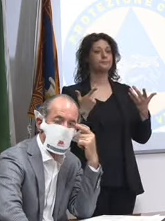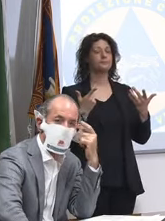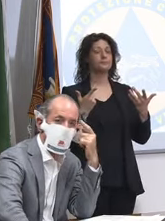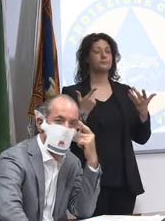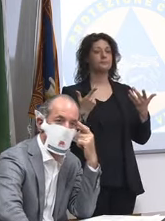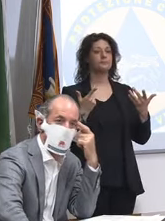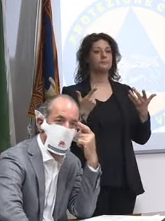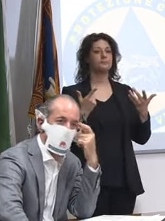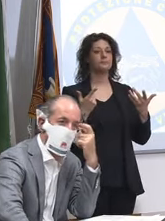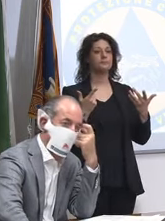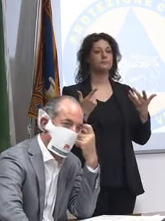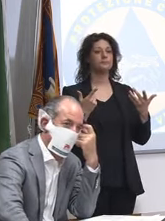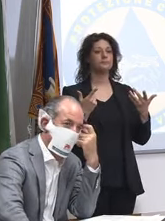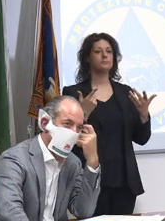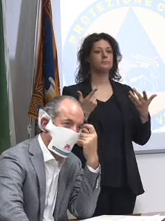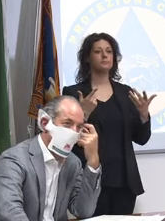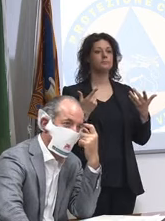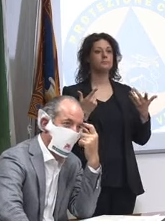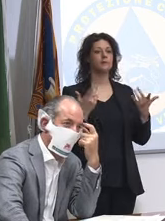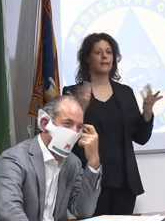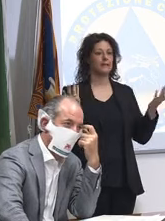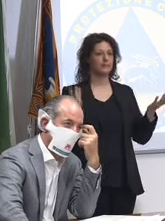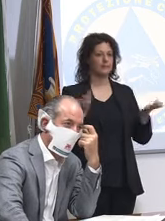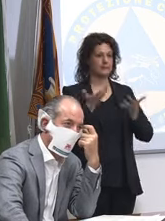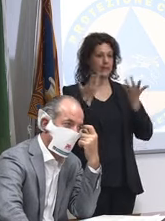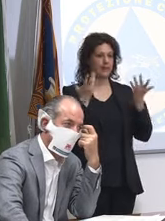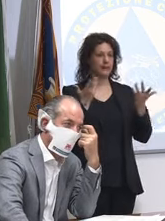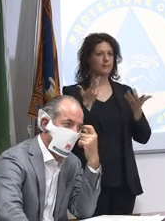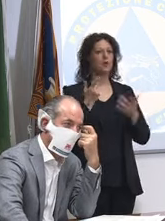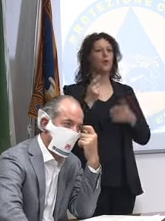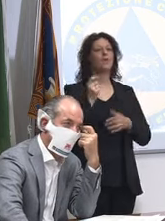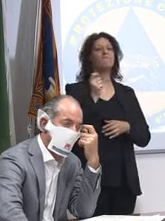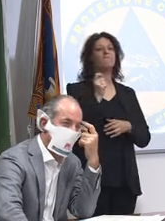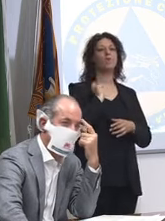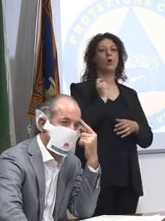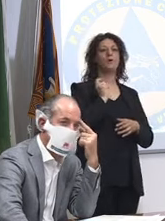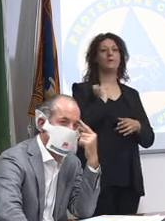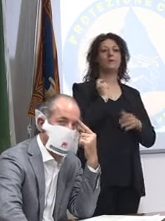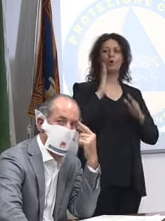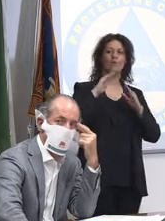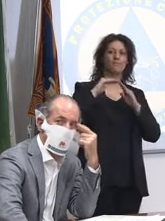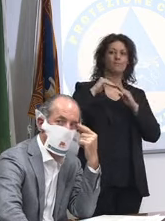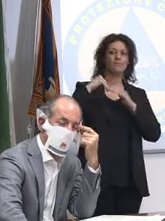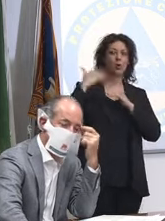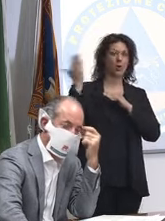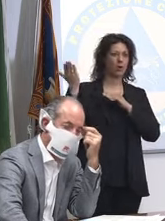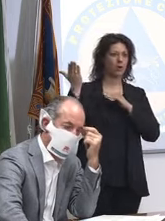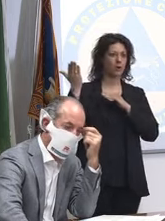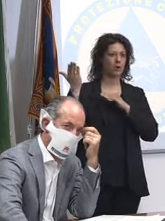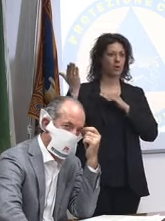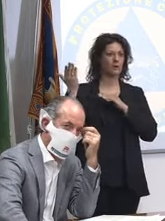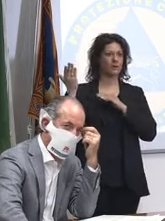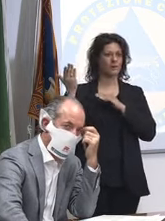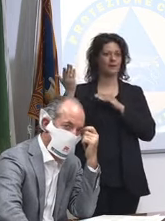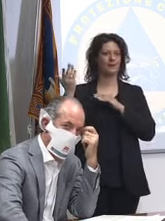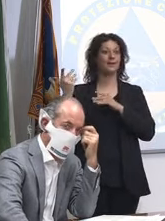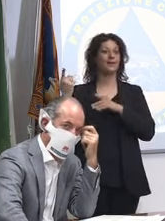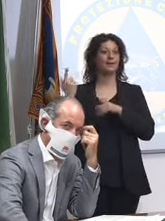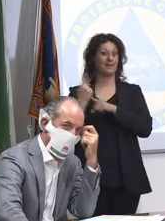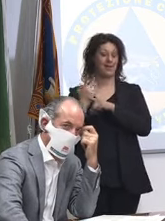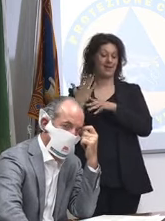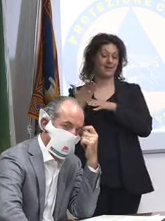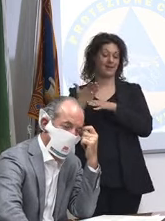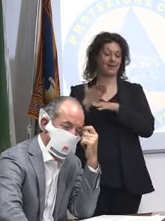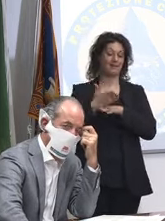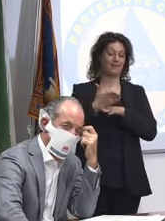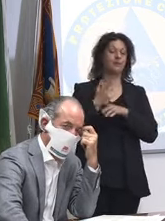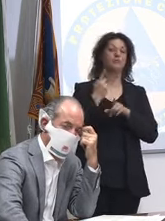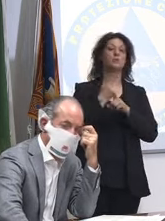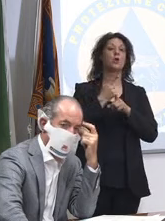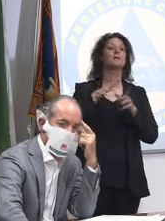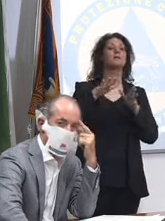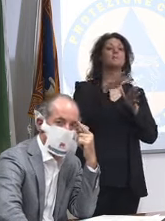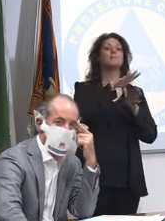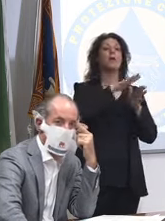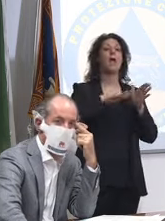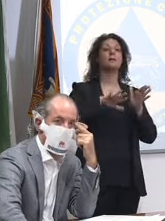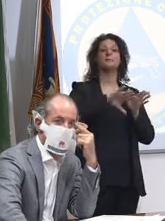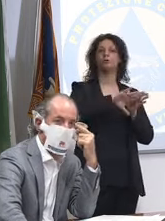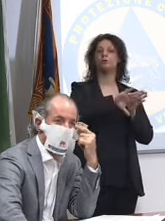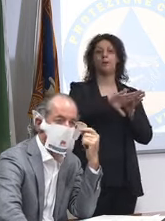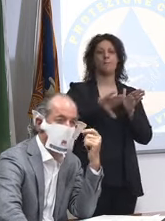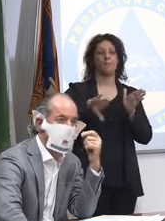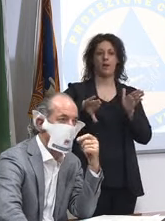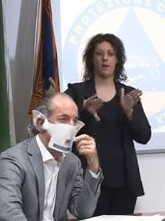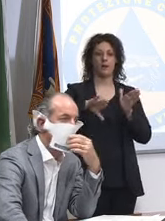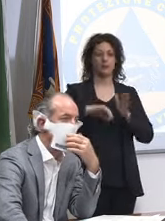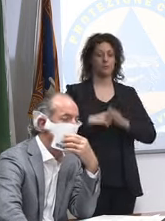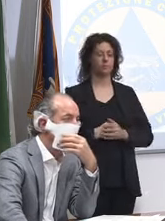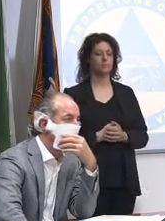i fornitori, cioè tutti quelli che sono estranei al contesto e al rapporto tra il bambino e l'operatore. I genitori